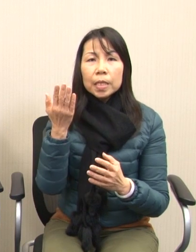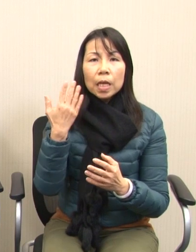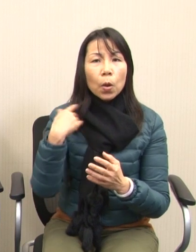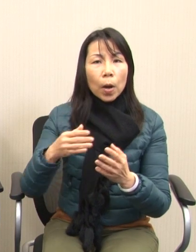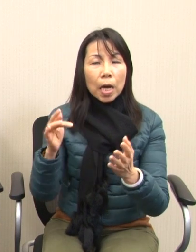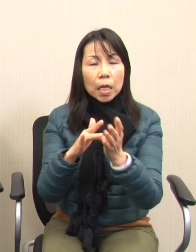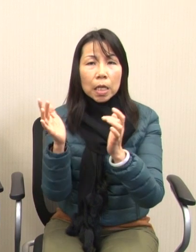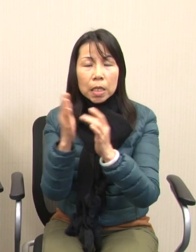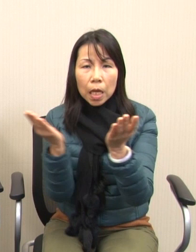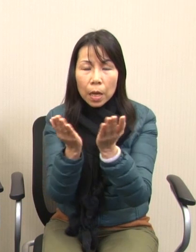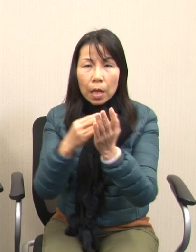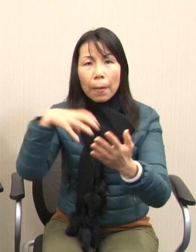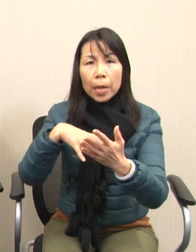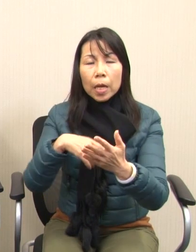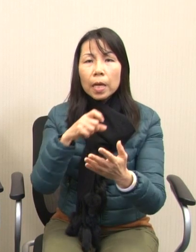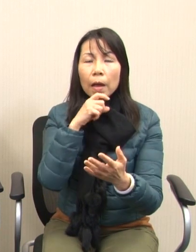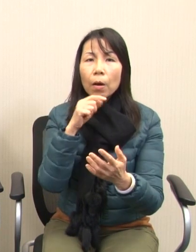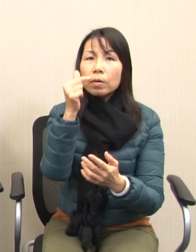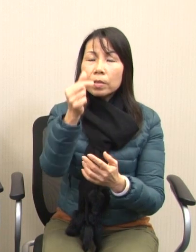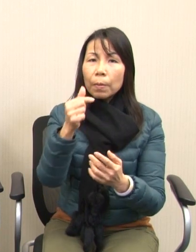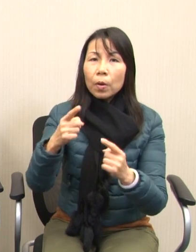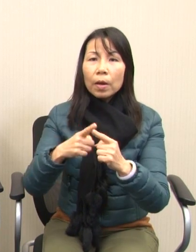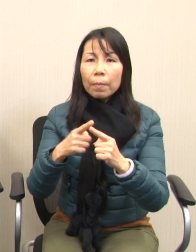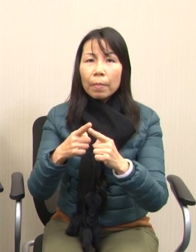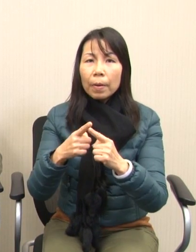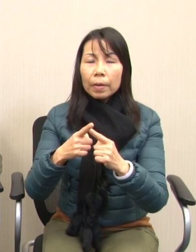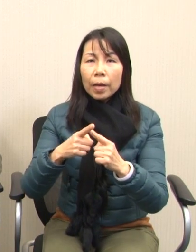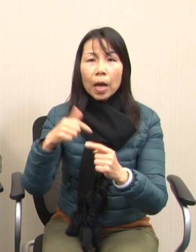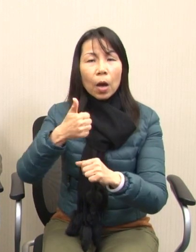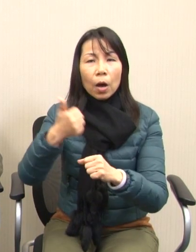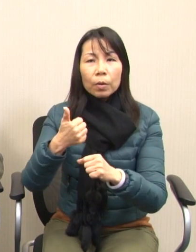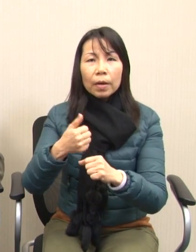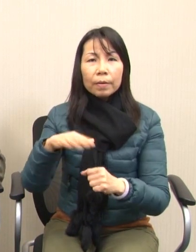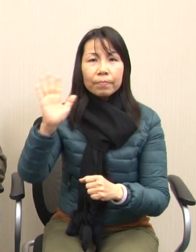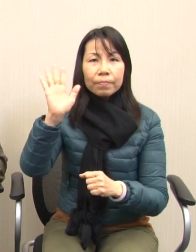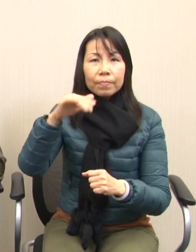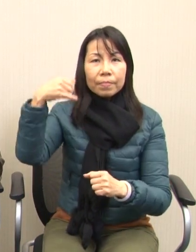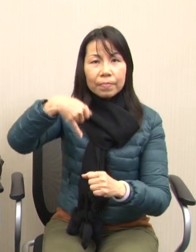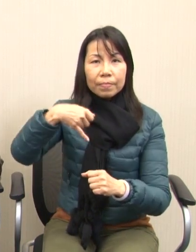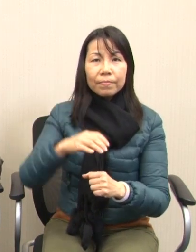則不必天火焚城。 下次再見。